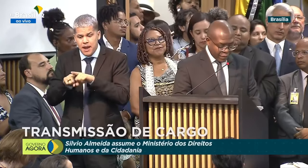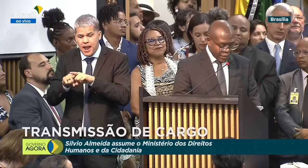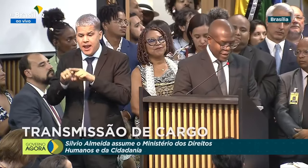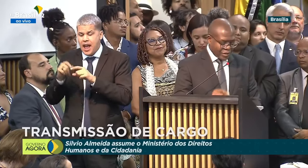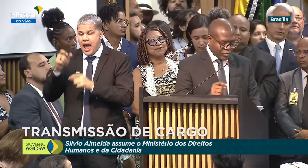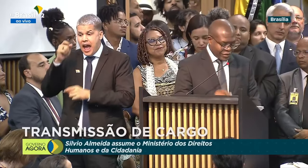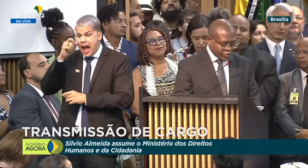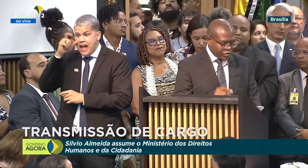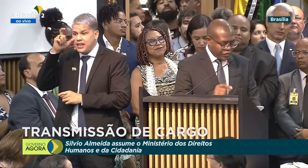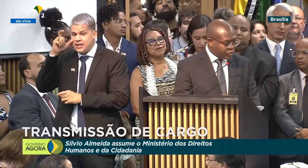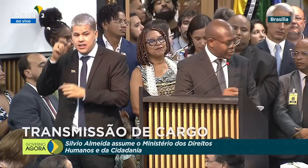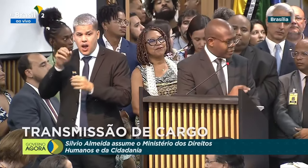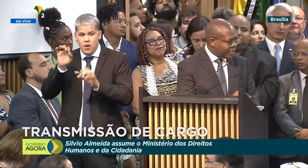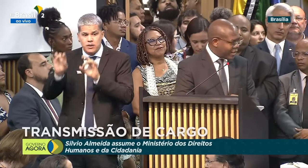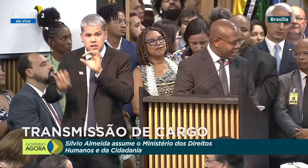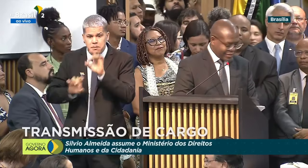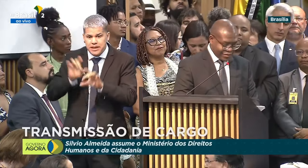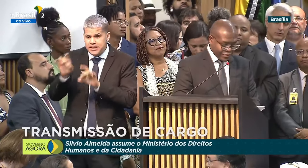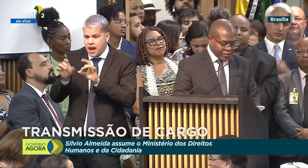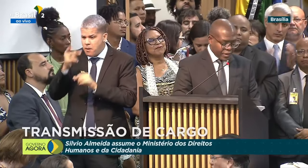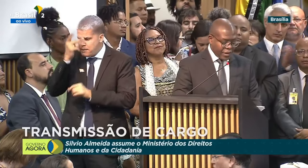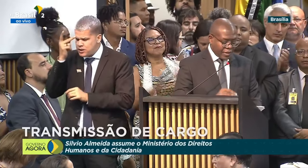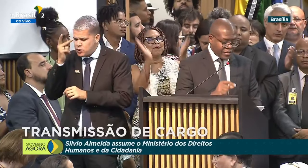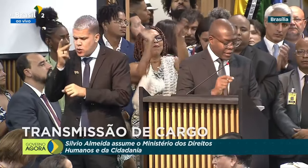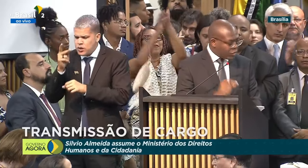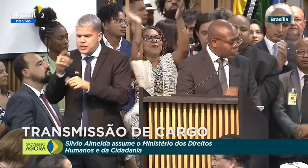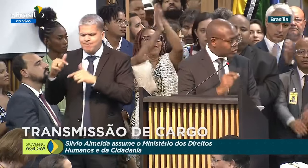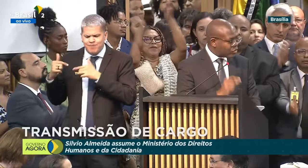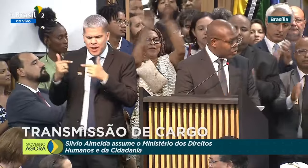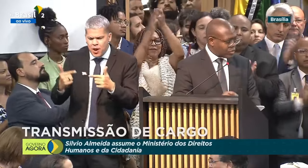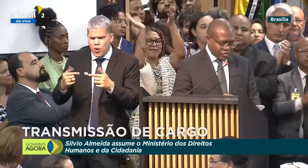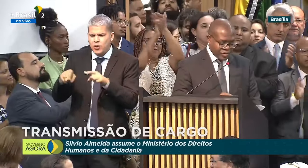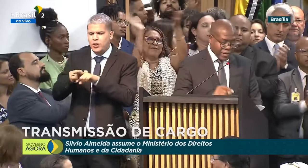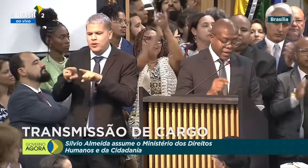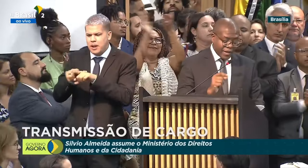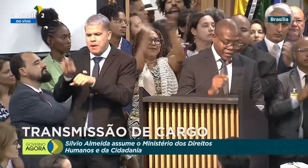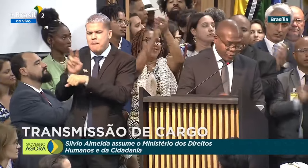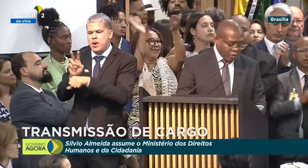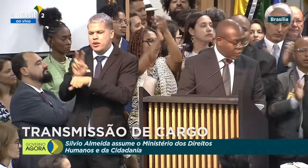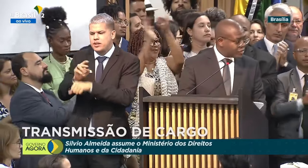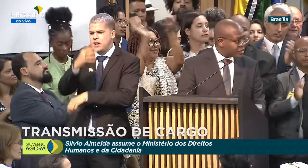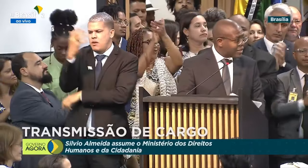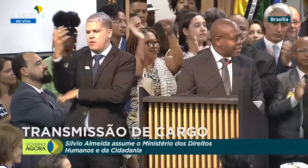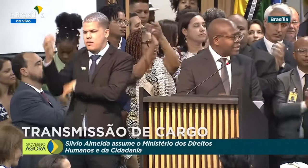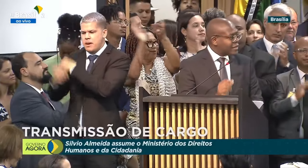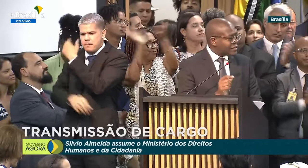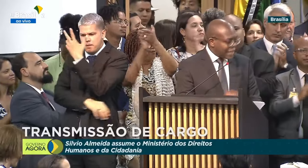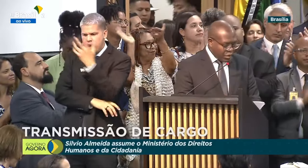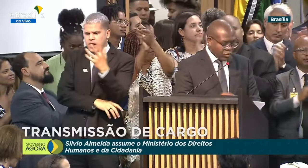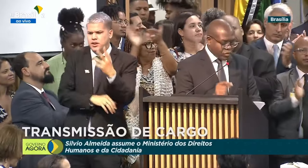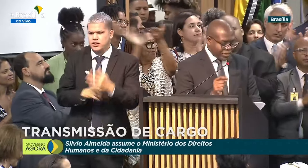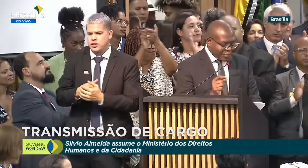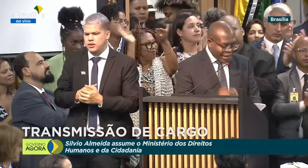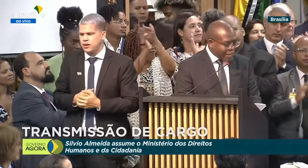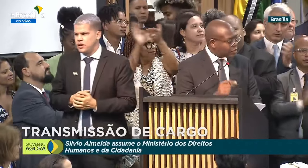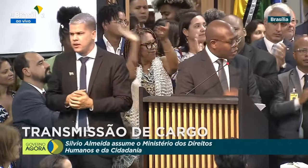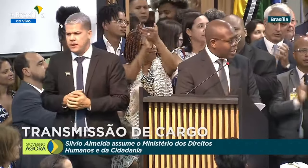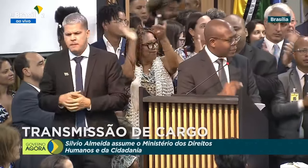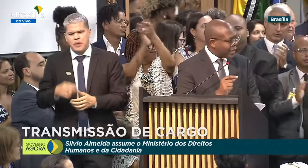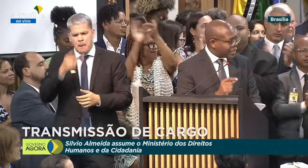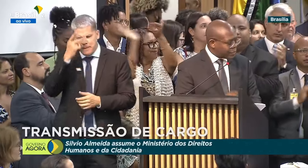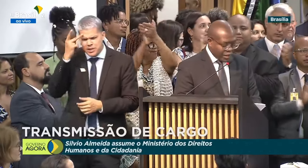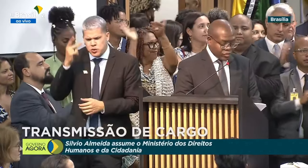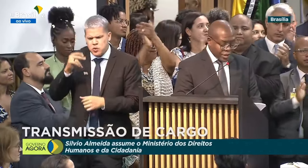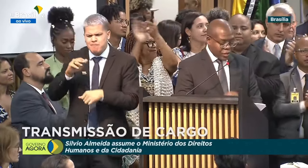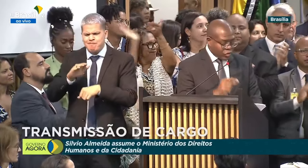especial a situação dos Defensores ambientalistas que segundo os números que dispomos são os que mais